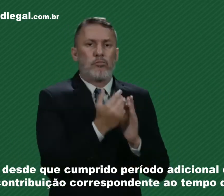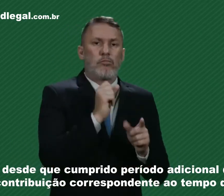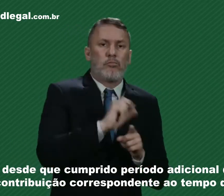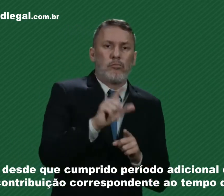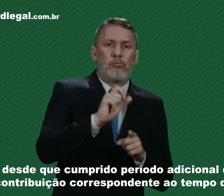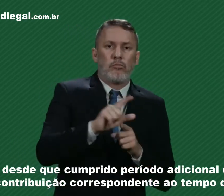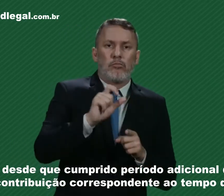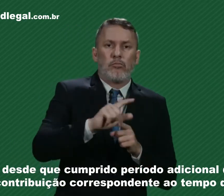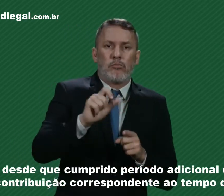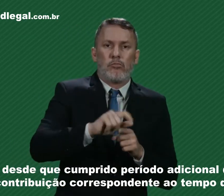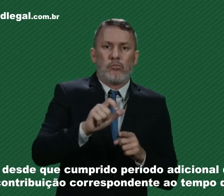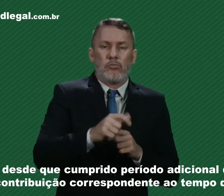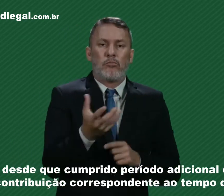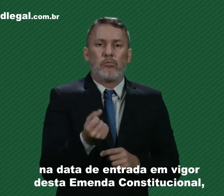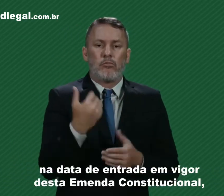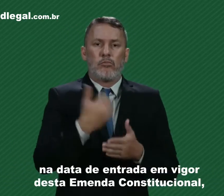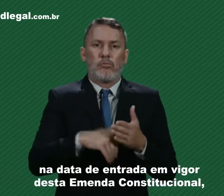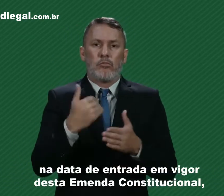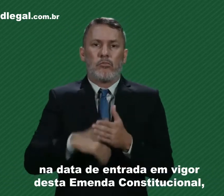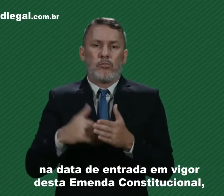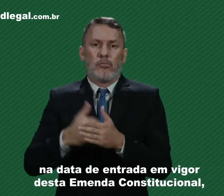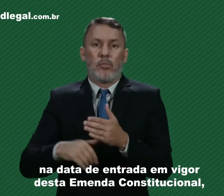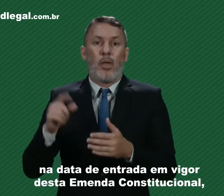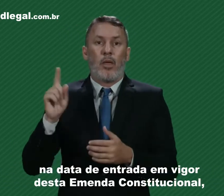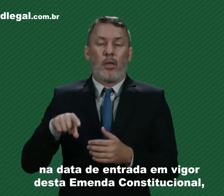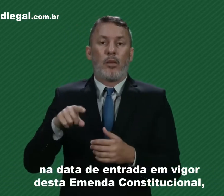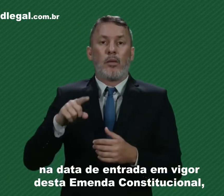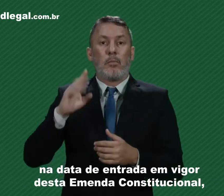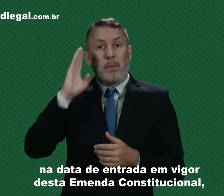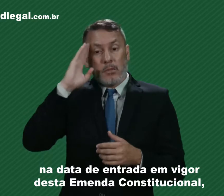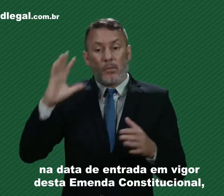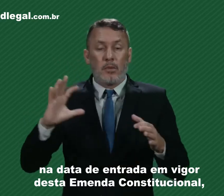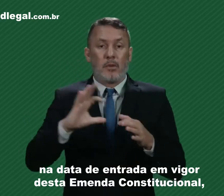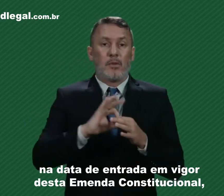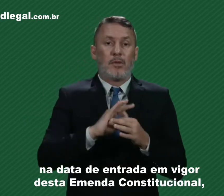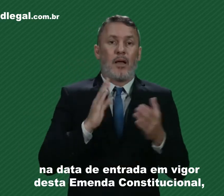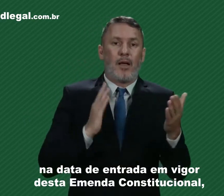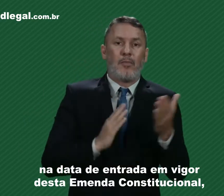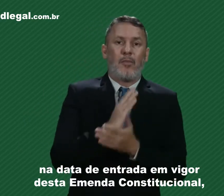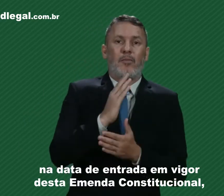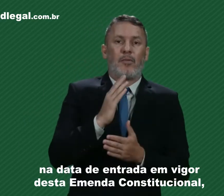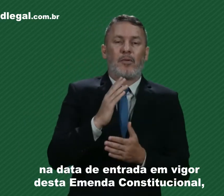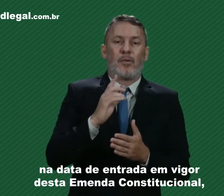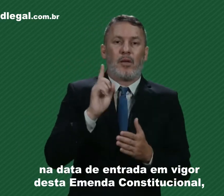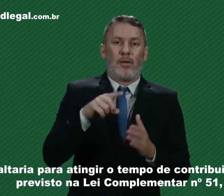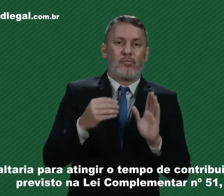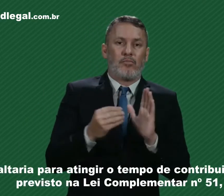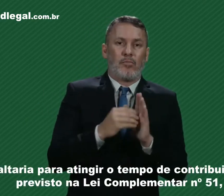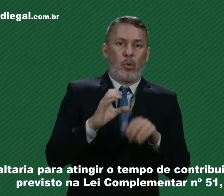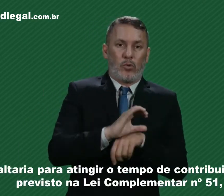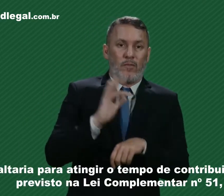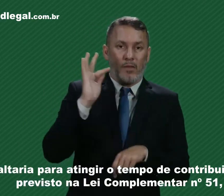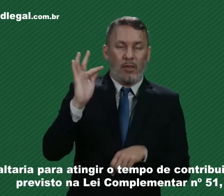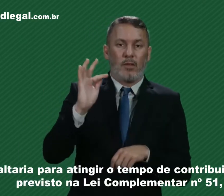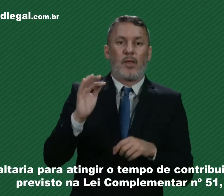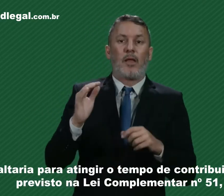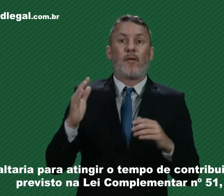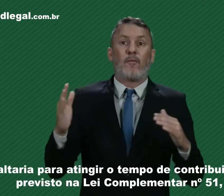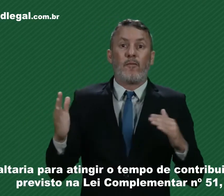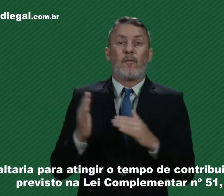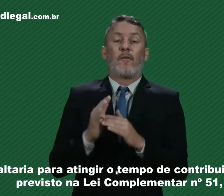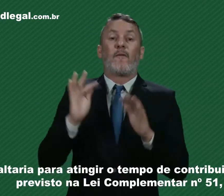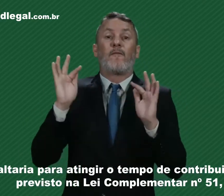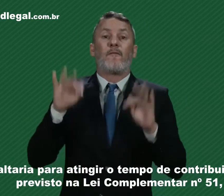de contribuição correspondente ao tempo que, na data de entrada em vigor desta emenda constitucional, faltaria para